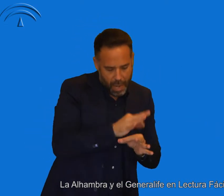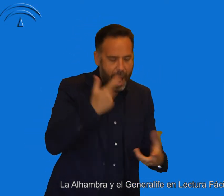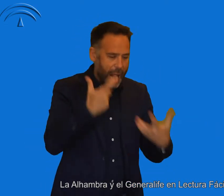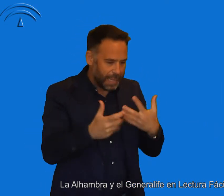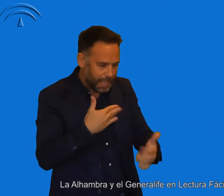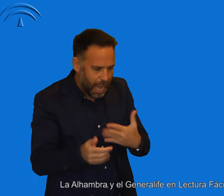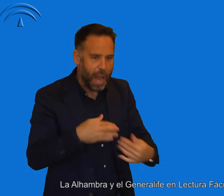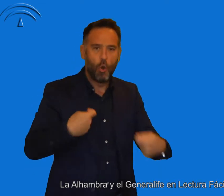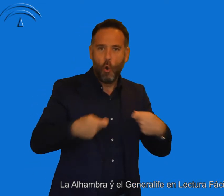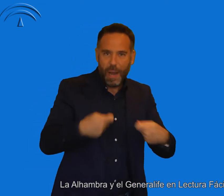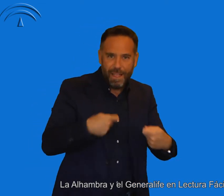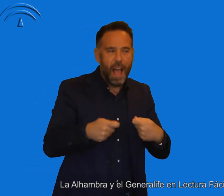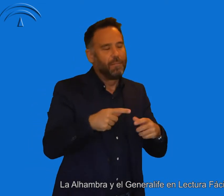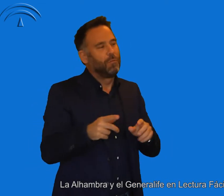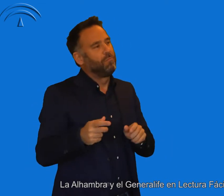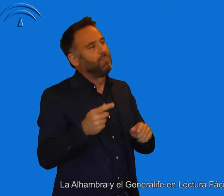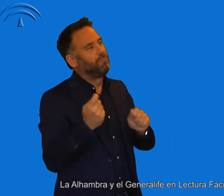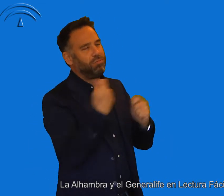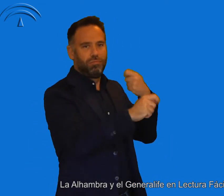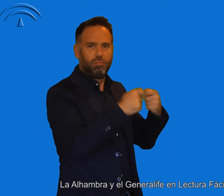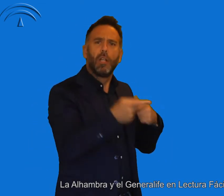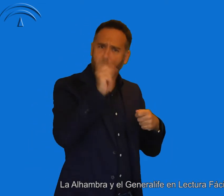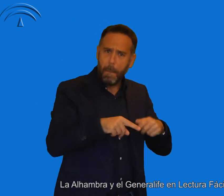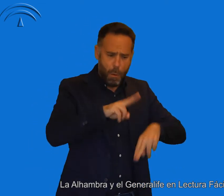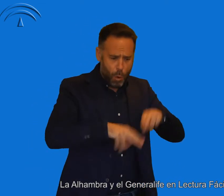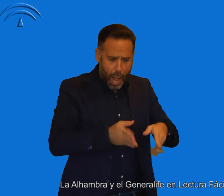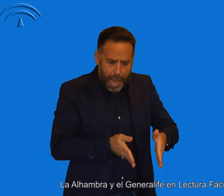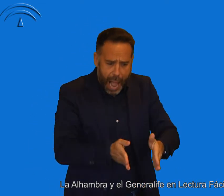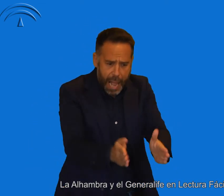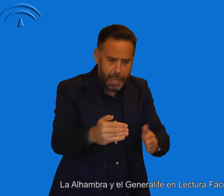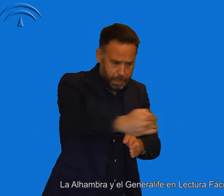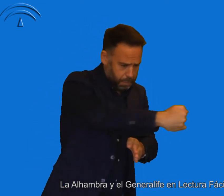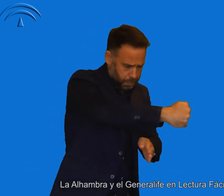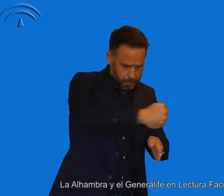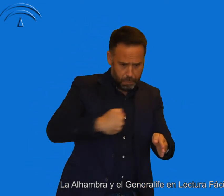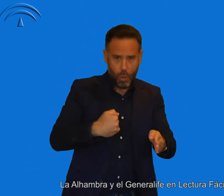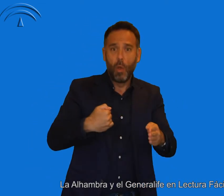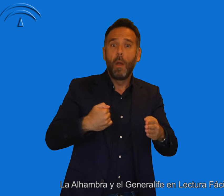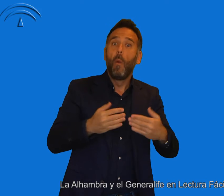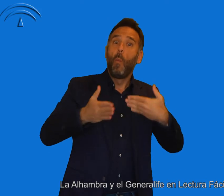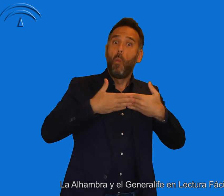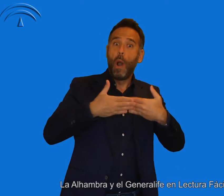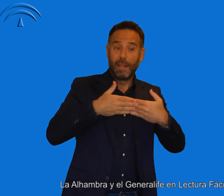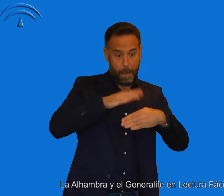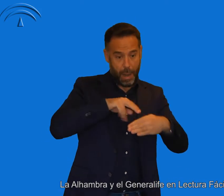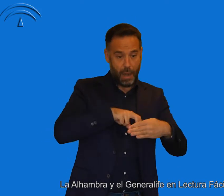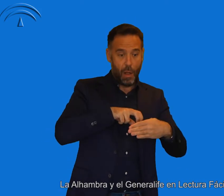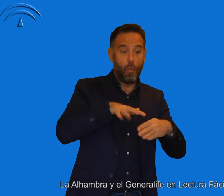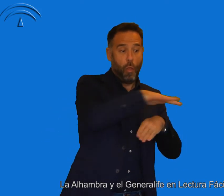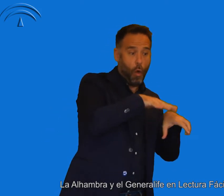los palacios, sirvientes, empleados, artesanos y comerciantes. También se hicieron calles para transitar